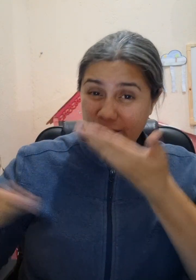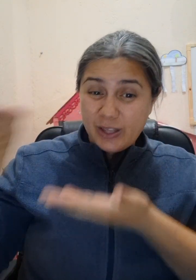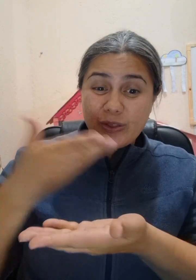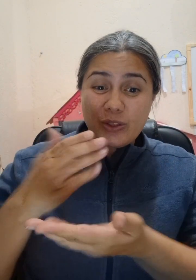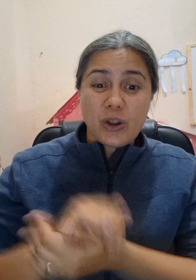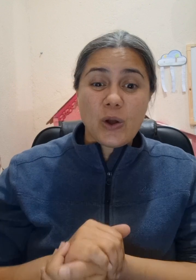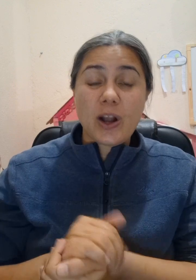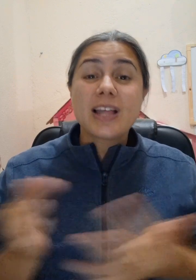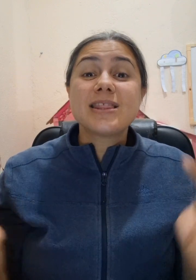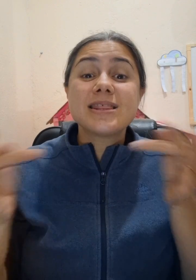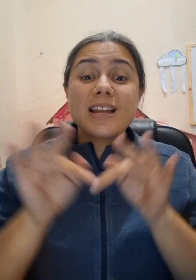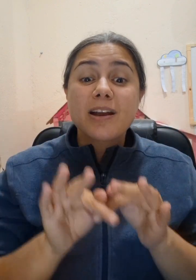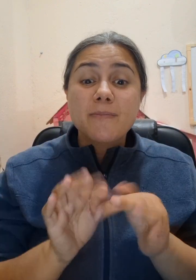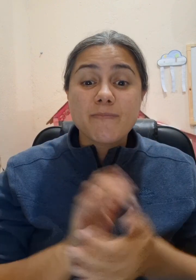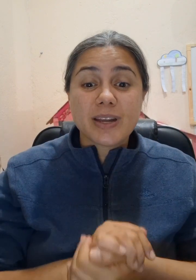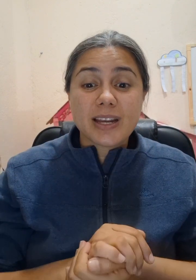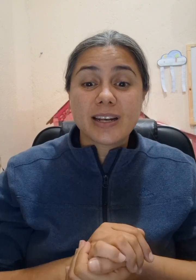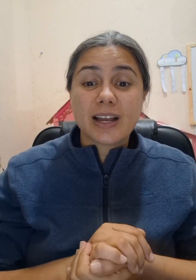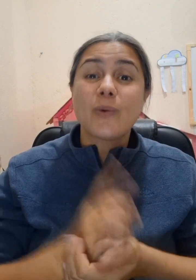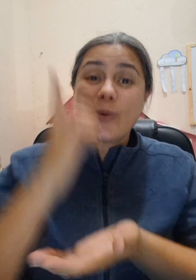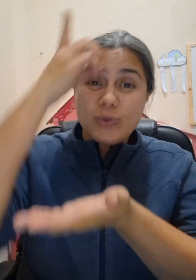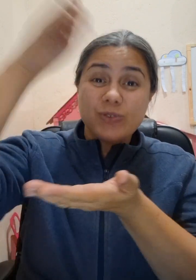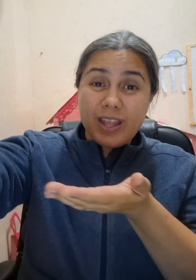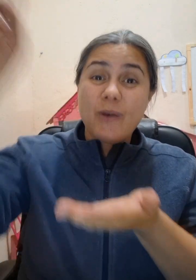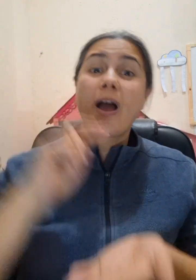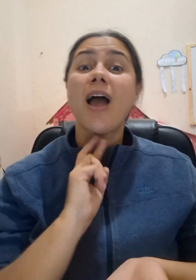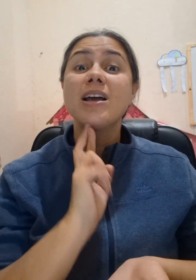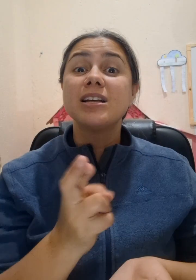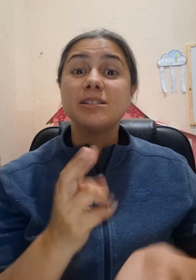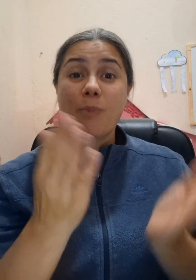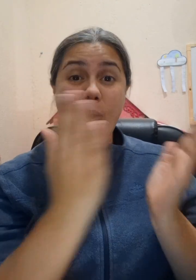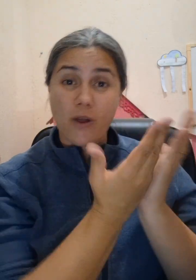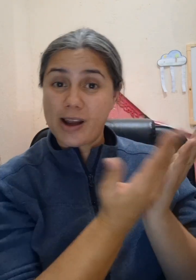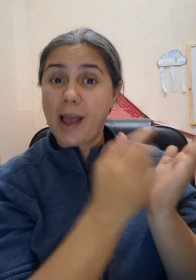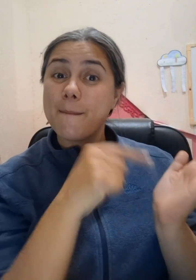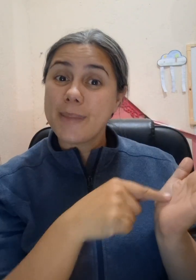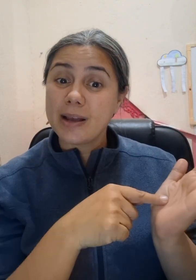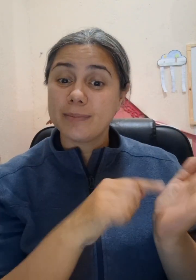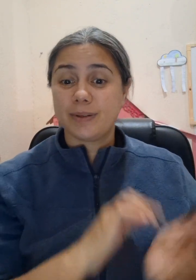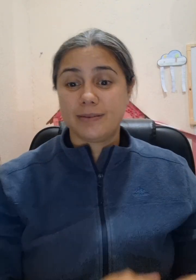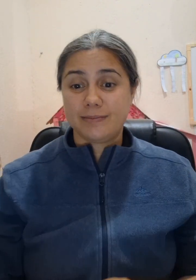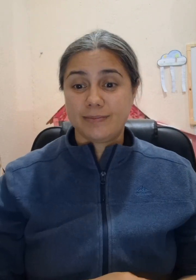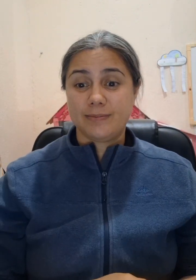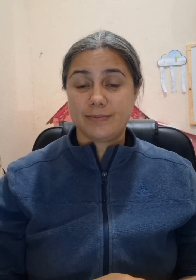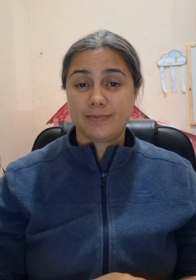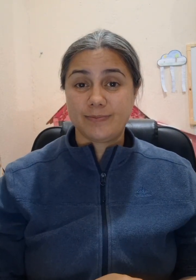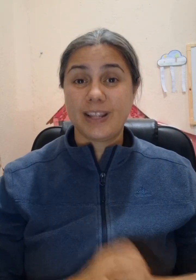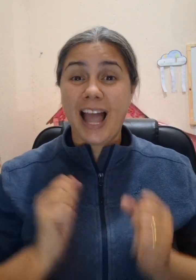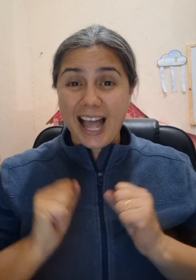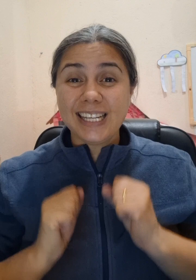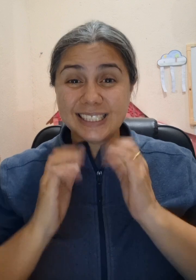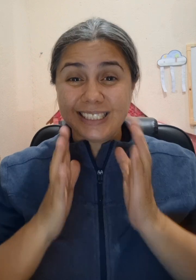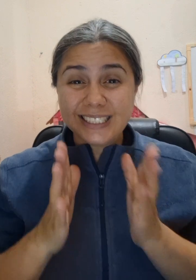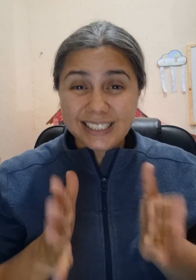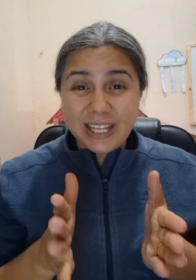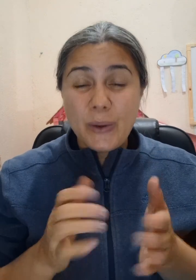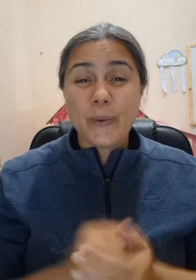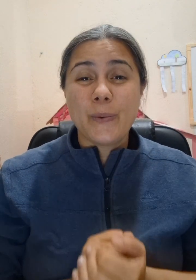só fala, na oração. Mas esse diálogo, essa troca, se termina quando Deus responde